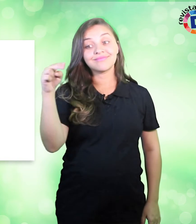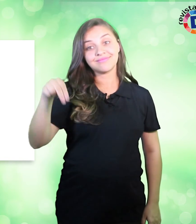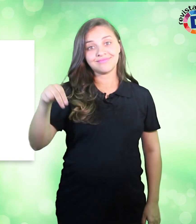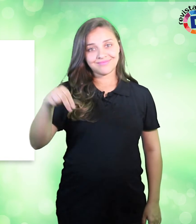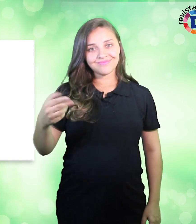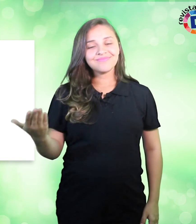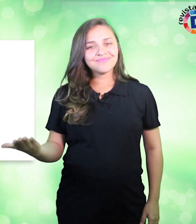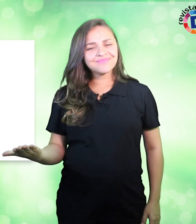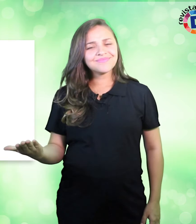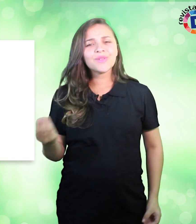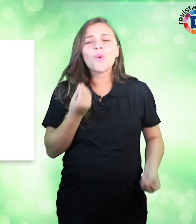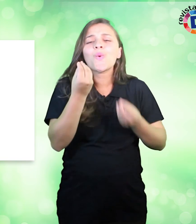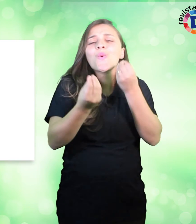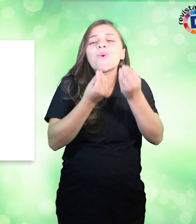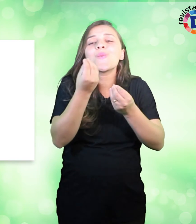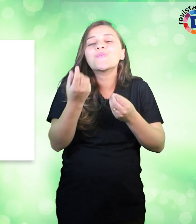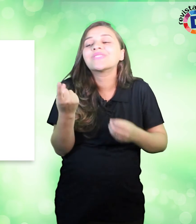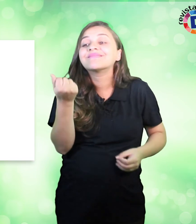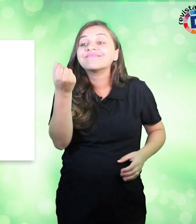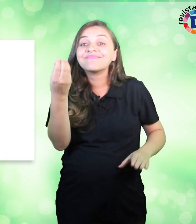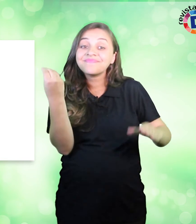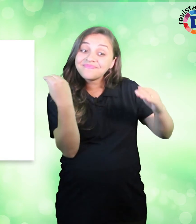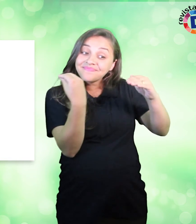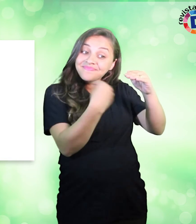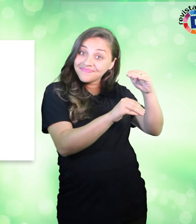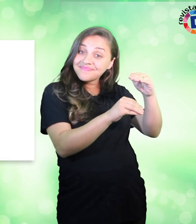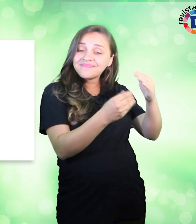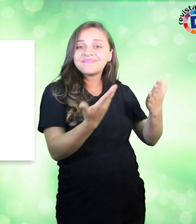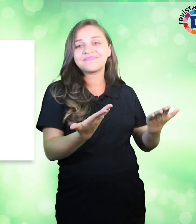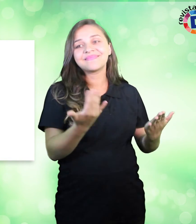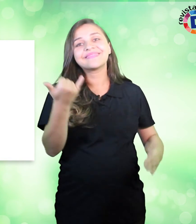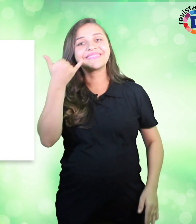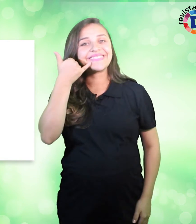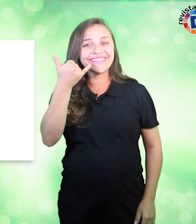Como doar? Por telefone 0500